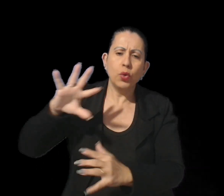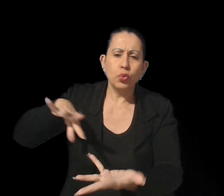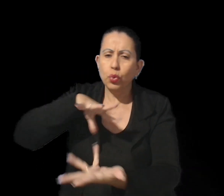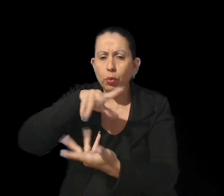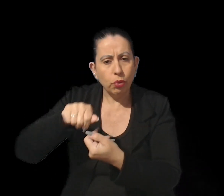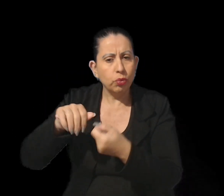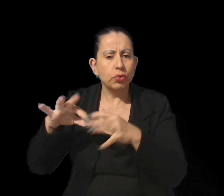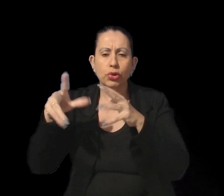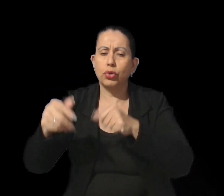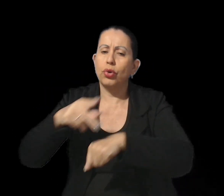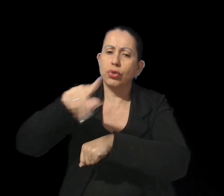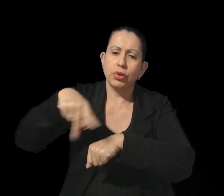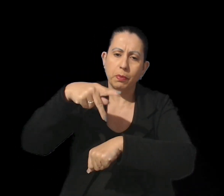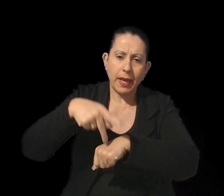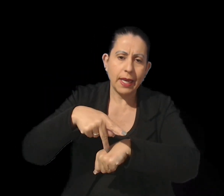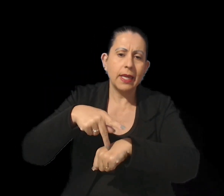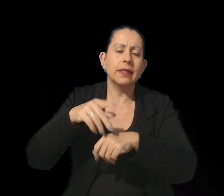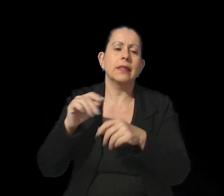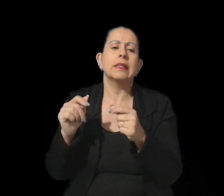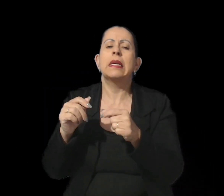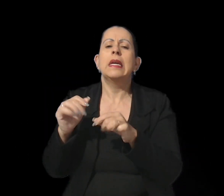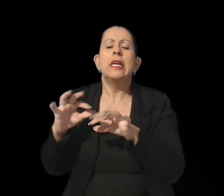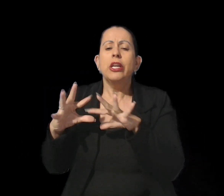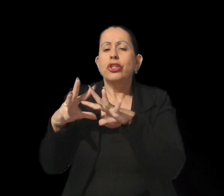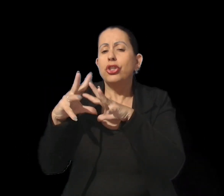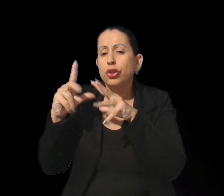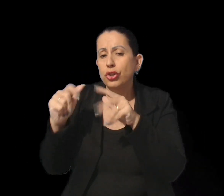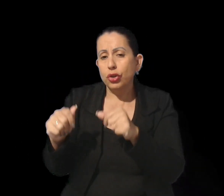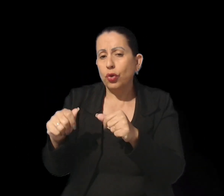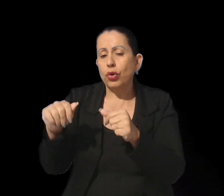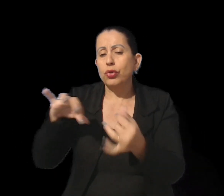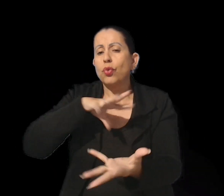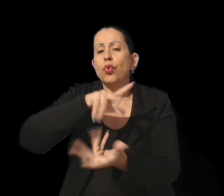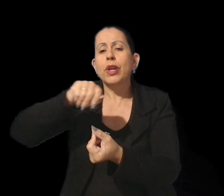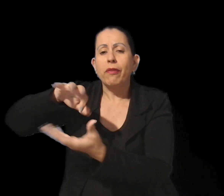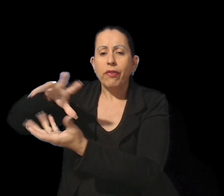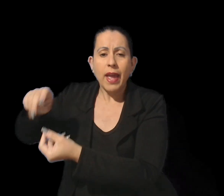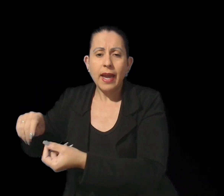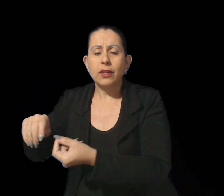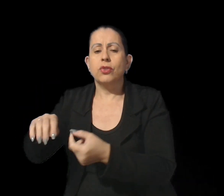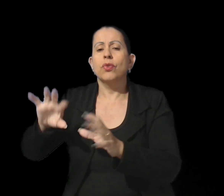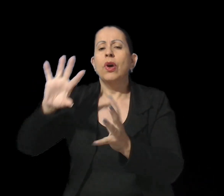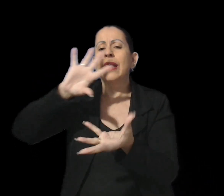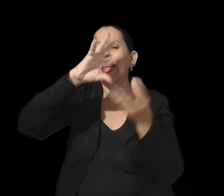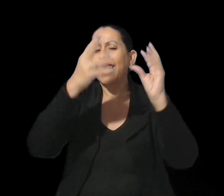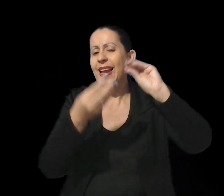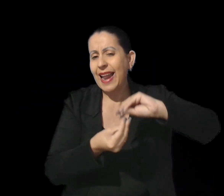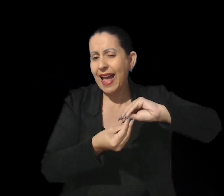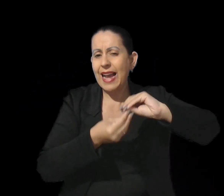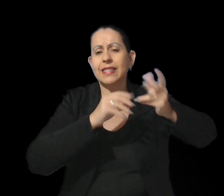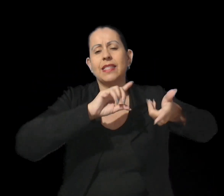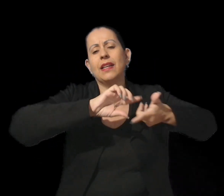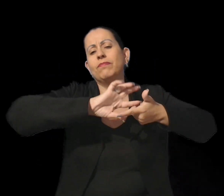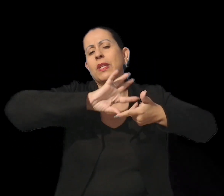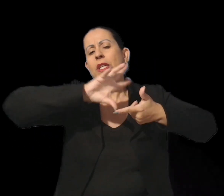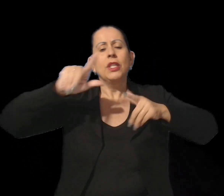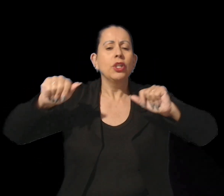do mundo, de todos os países, de todo o universo, da galáxia, e